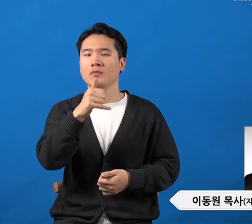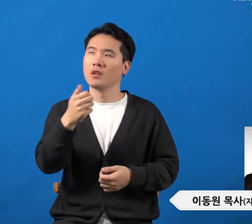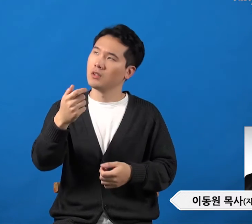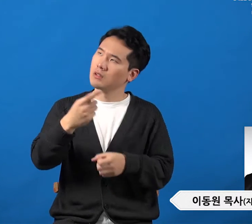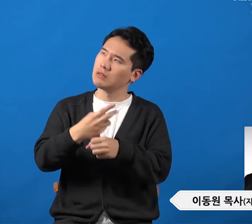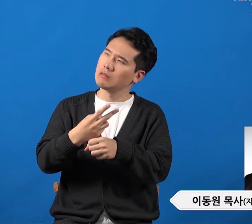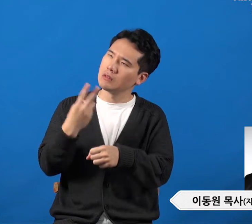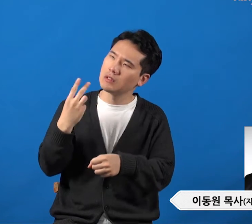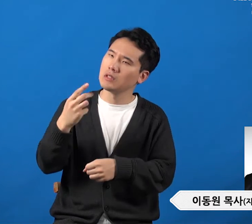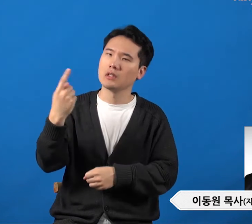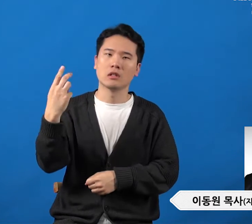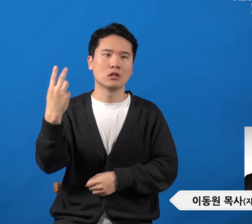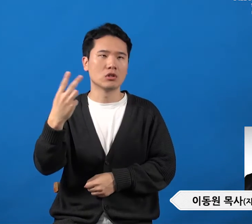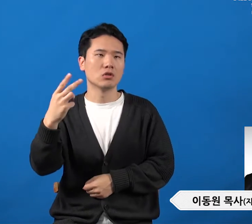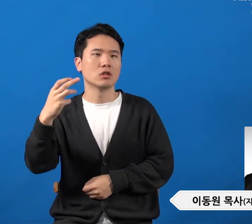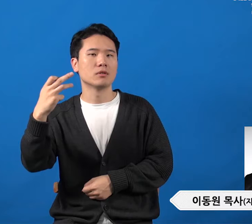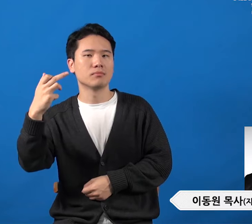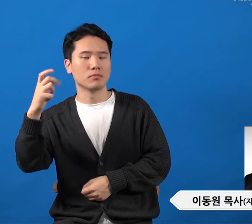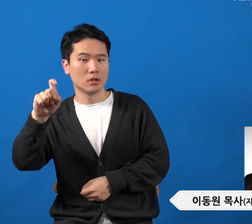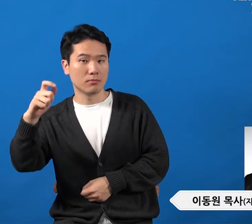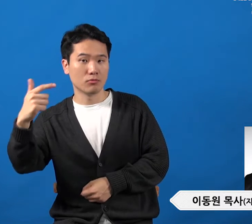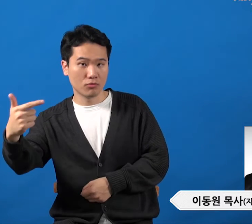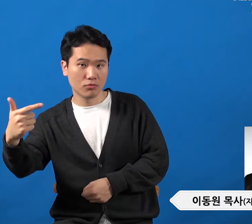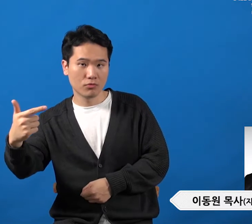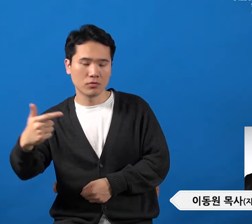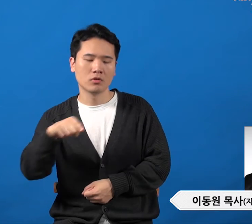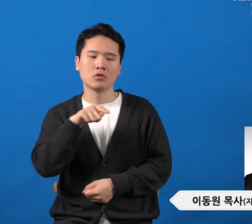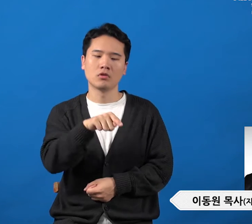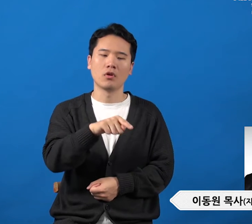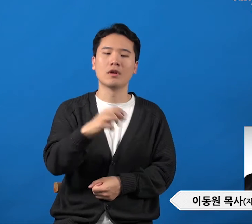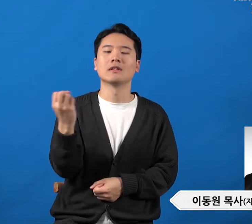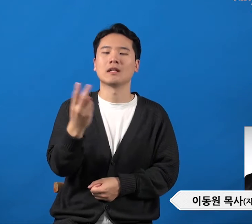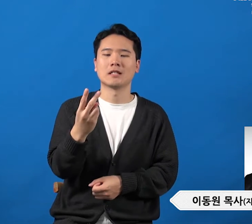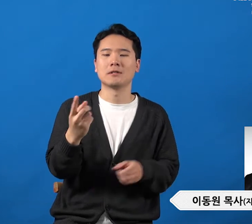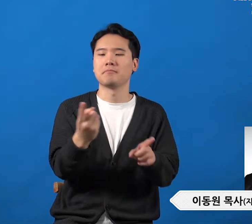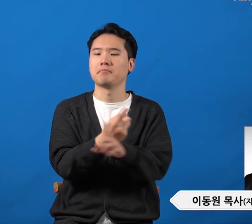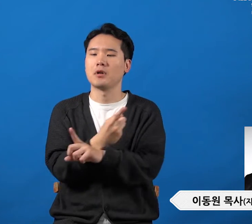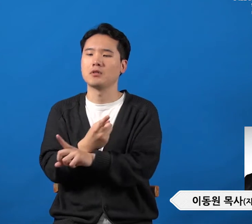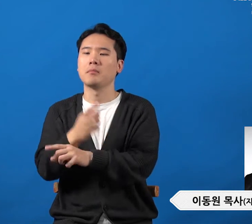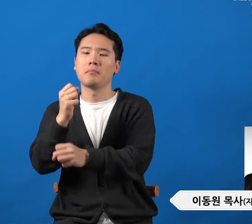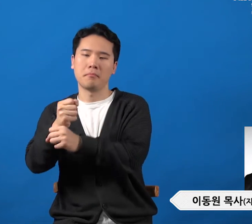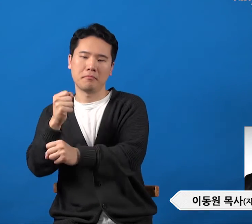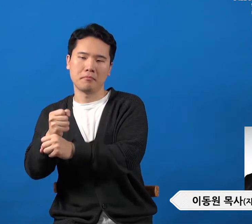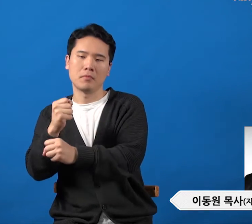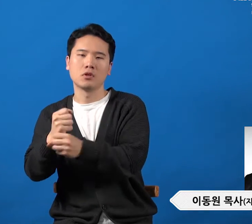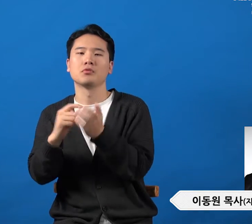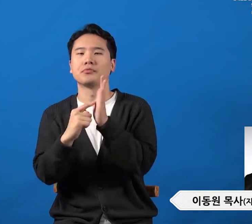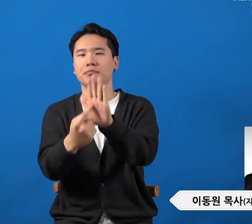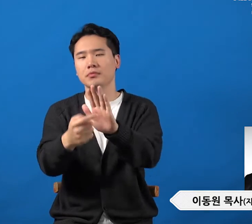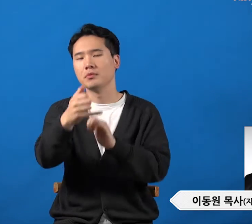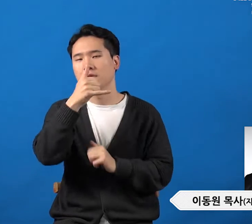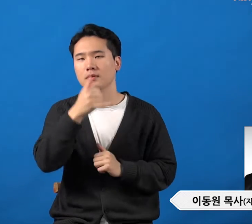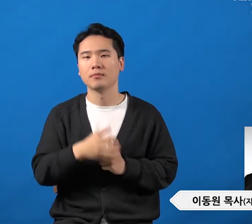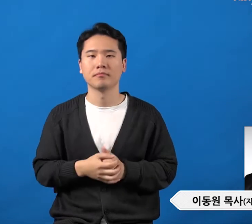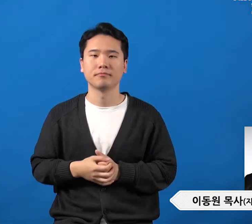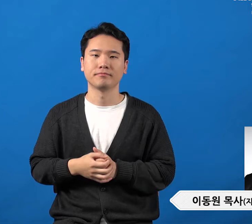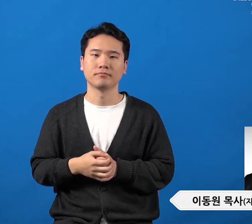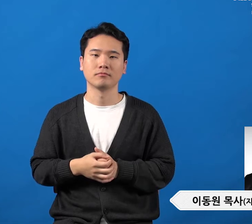2016년에 이 벤허라는 영화가 리메이크 된 것을 여러분 아시죠? 다시 만들어져 나왔습니다.